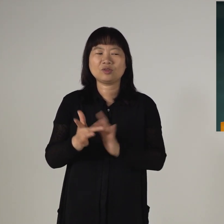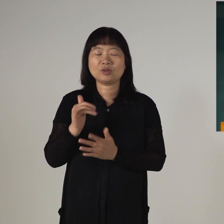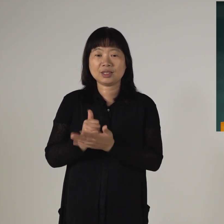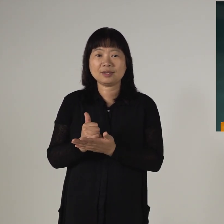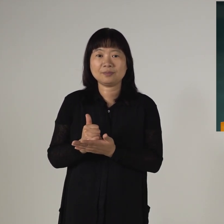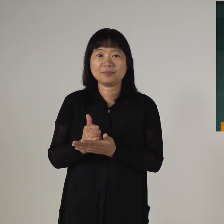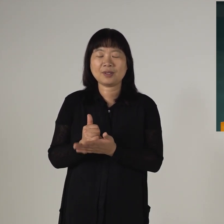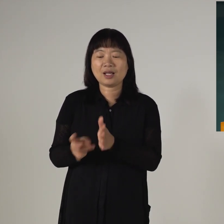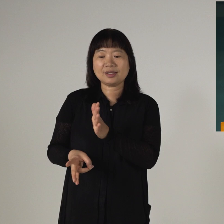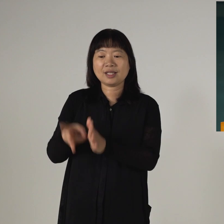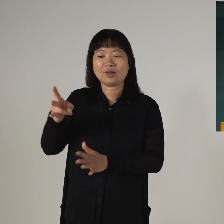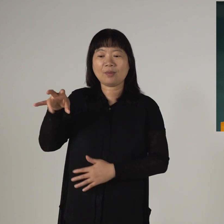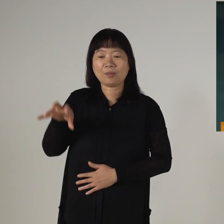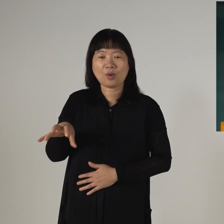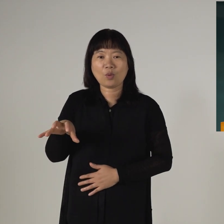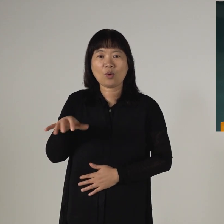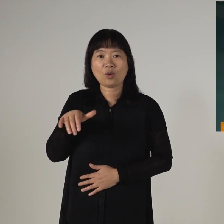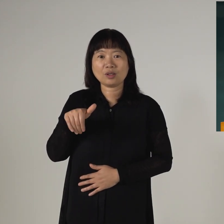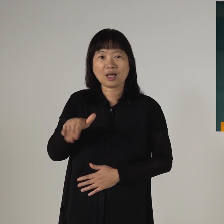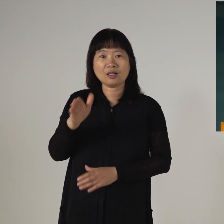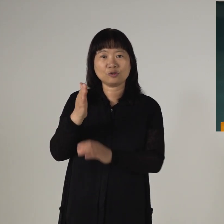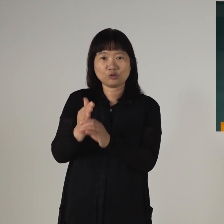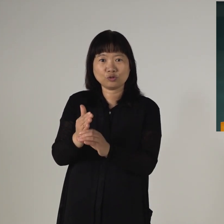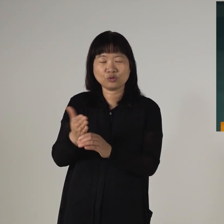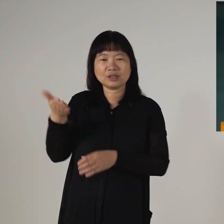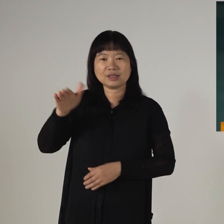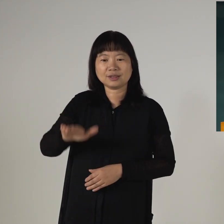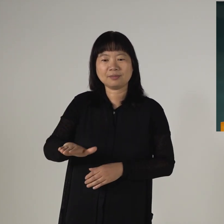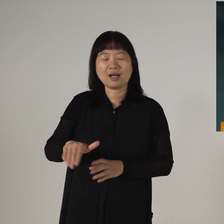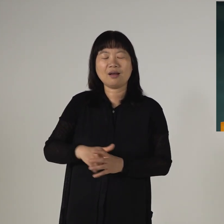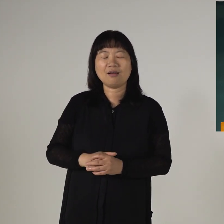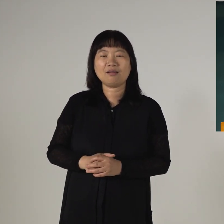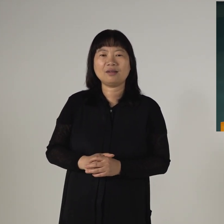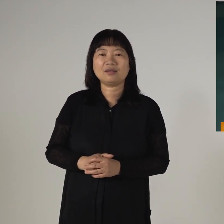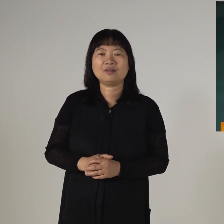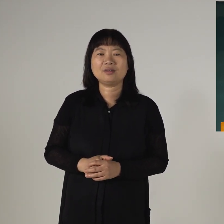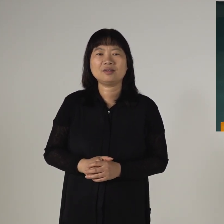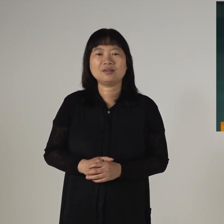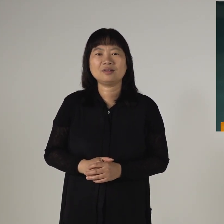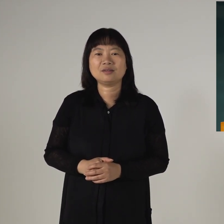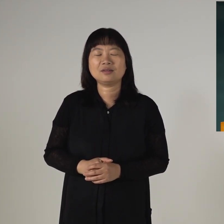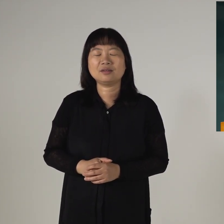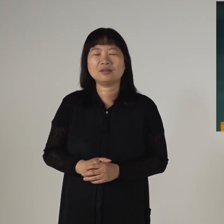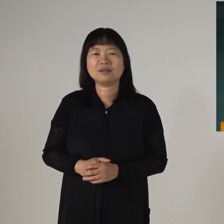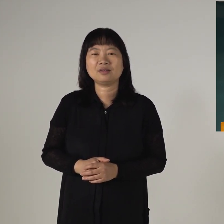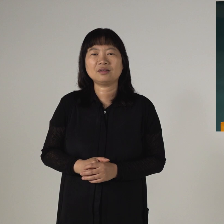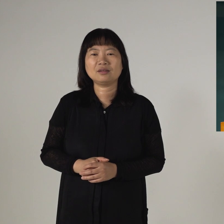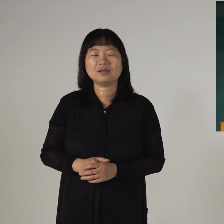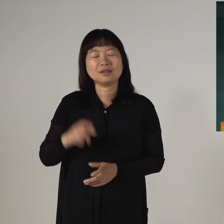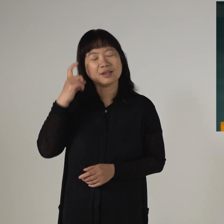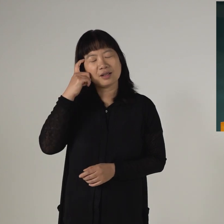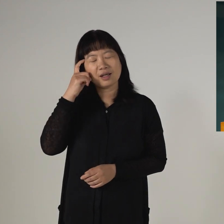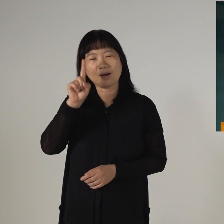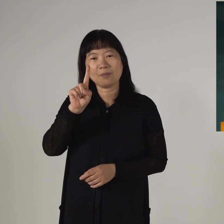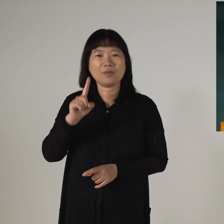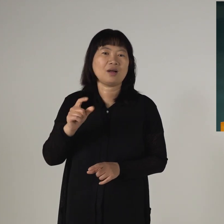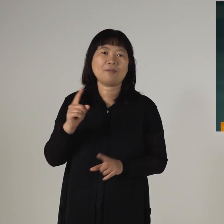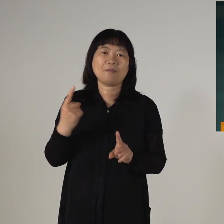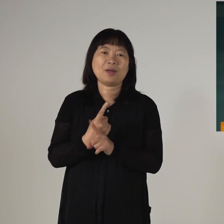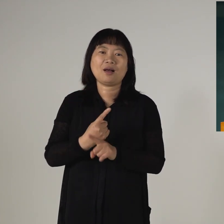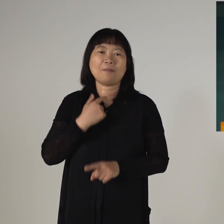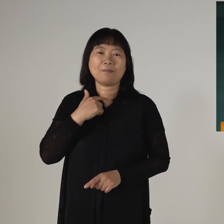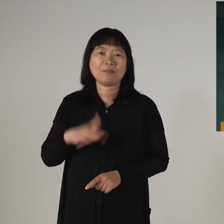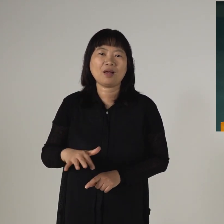계속 예루살렘으로 올라가고 계시는데 이 생각은 한 번도 바뀐 적이 없고